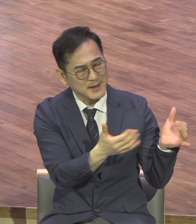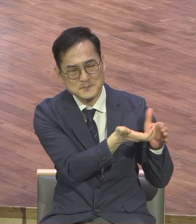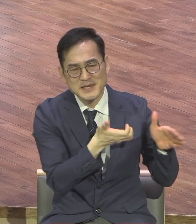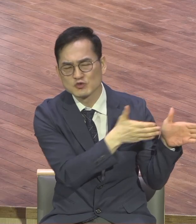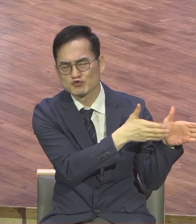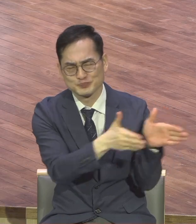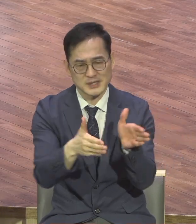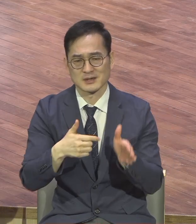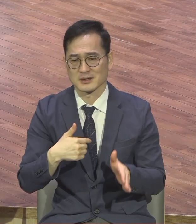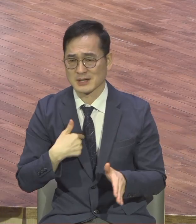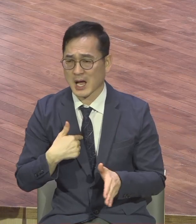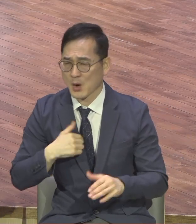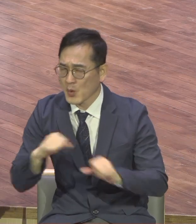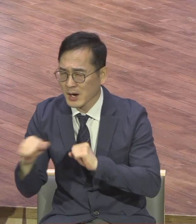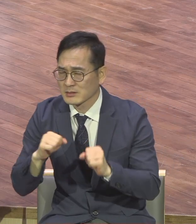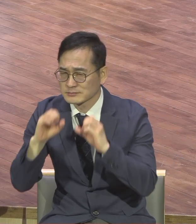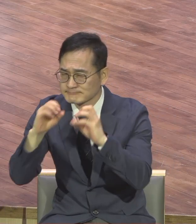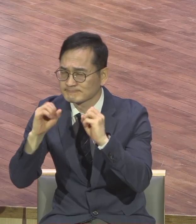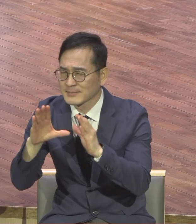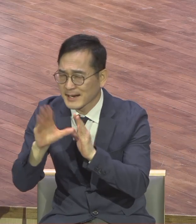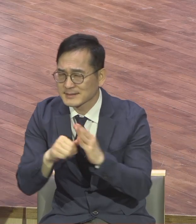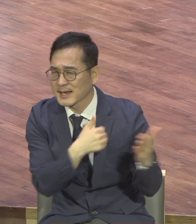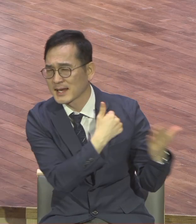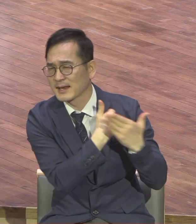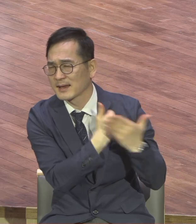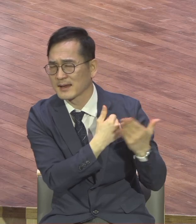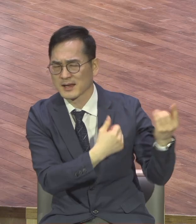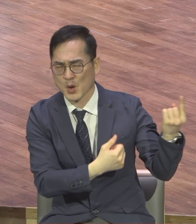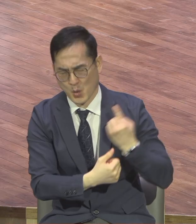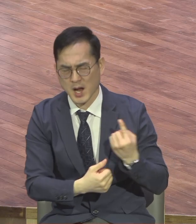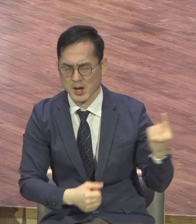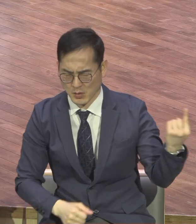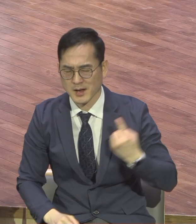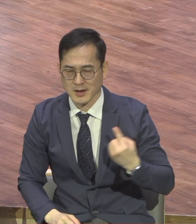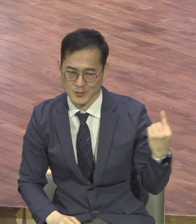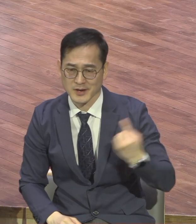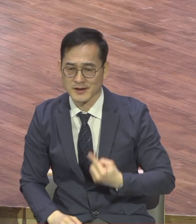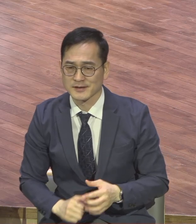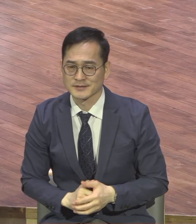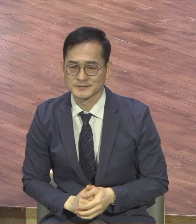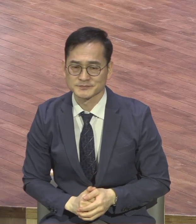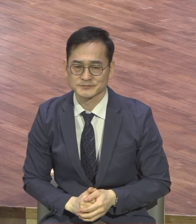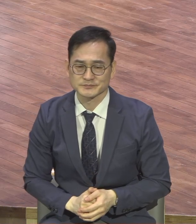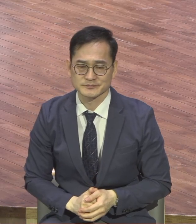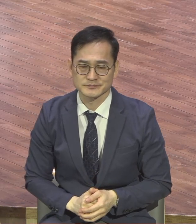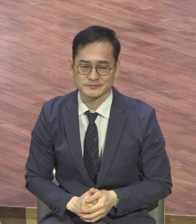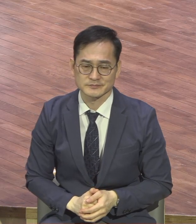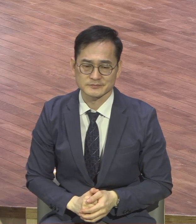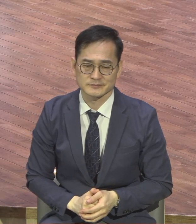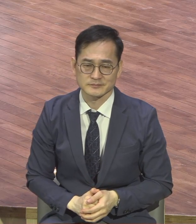특별히 이렇게 남은 자는 단순히 자기가 남겠다고 남는 게 아니에요. 은혜로